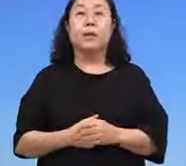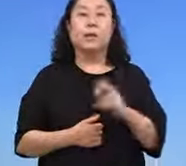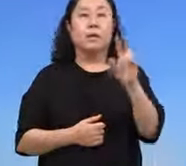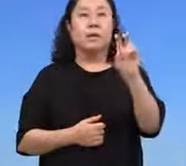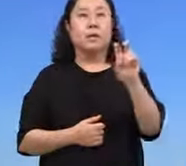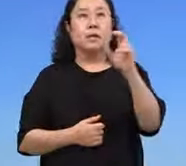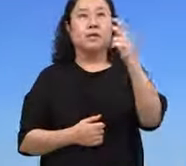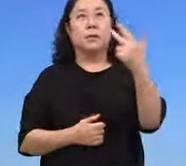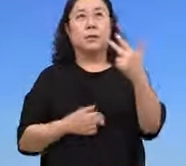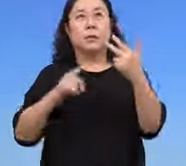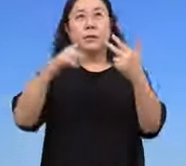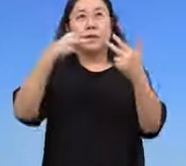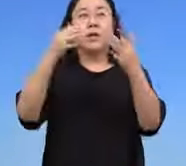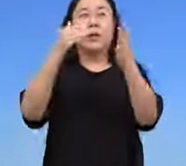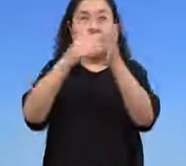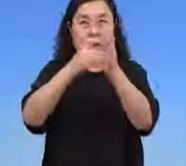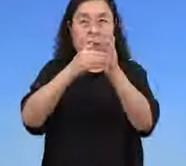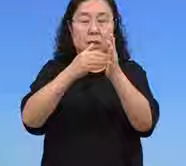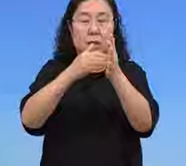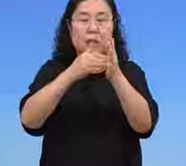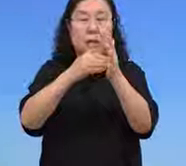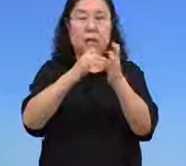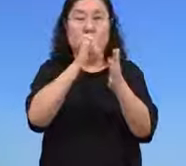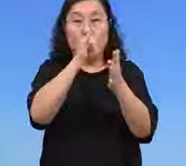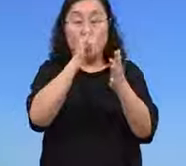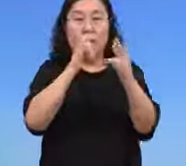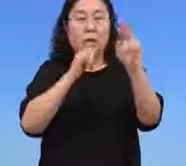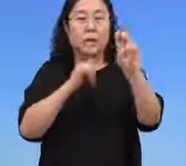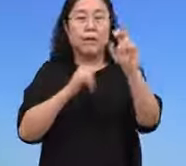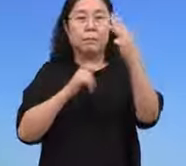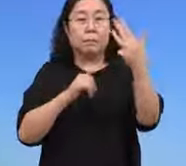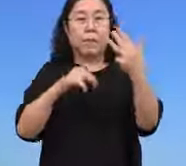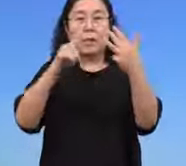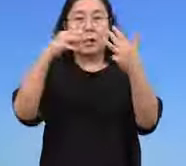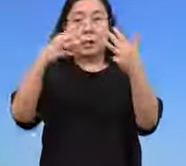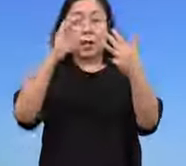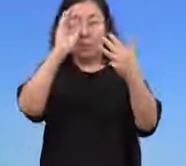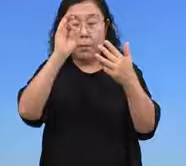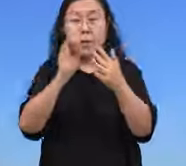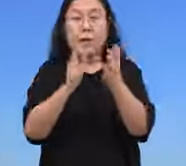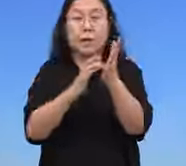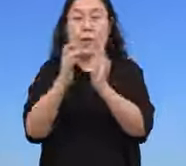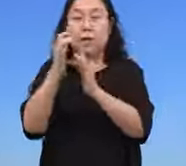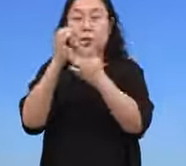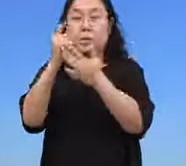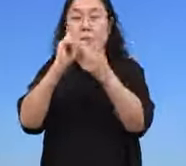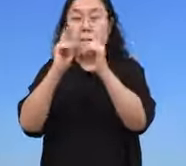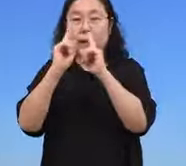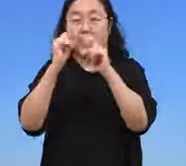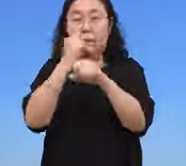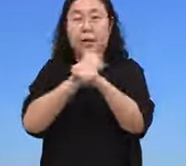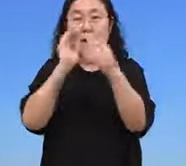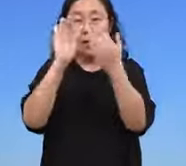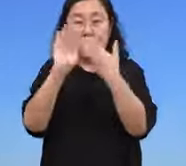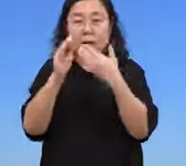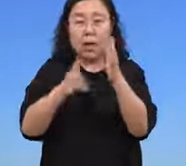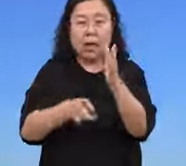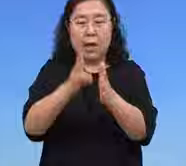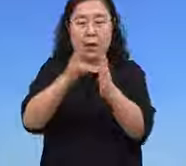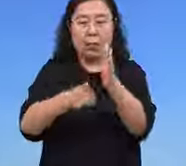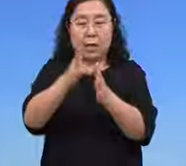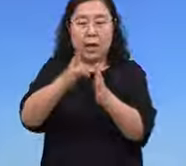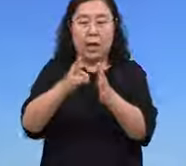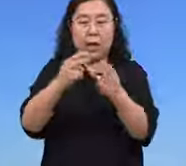비유가 27절까지의 내용인데요, 바로 그 다음 28절에 보니까요, 예수께서 이 말씀을